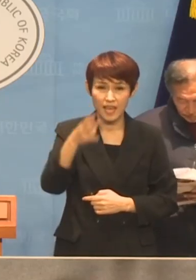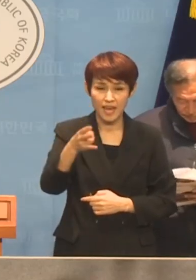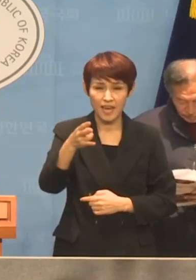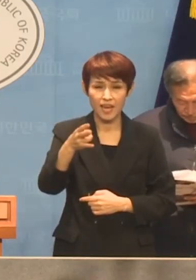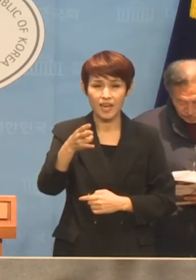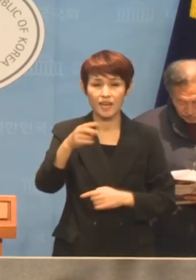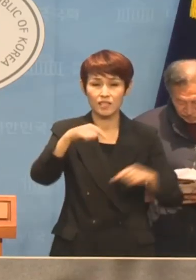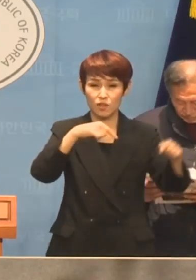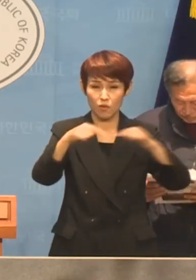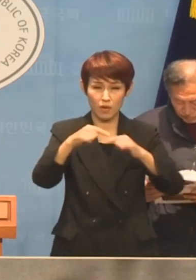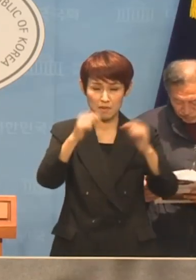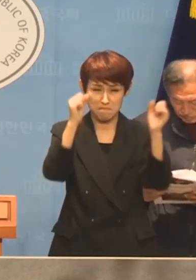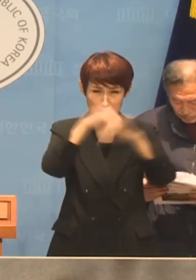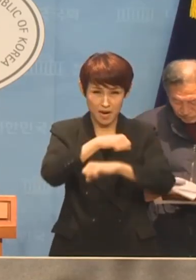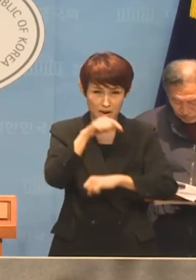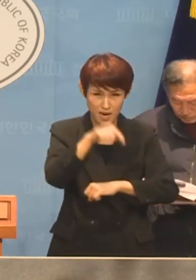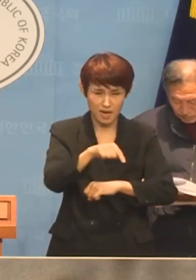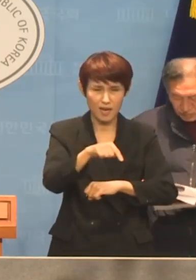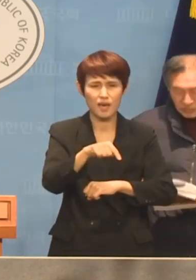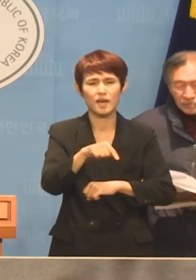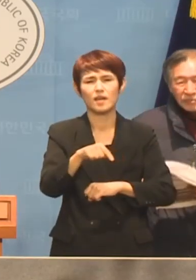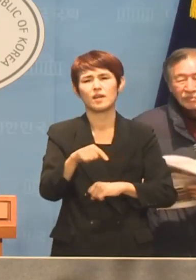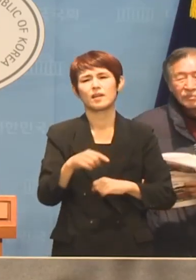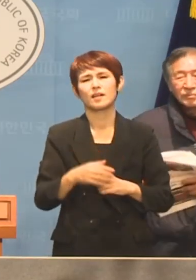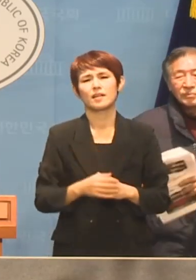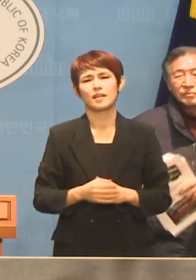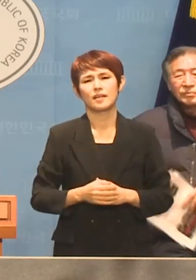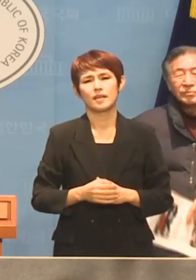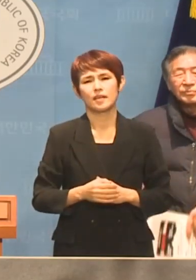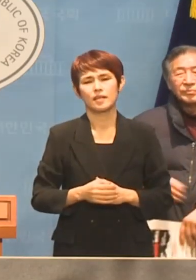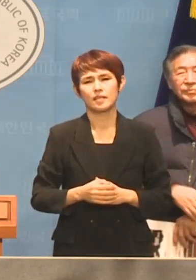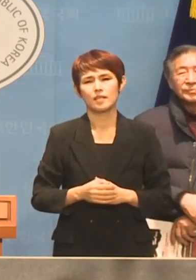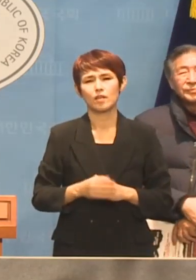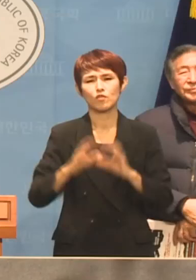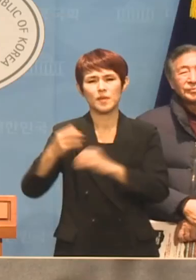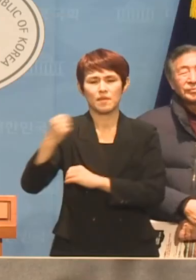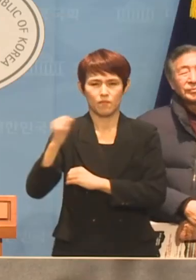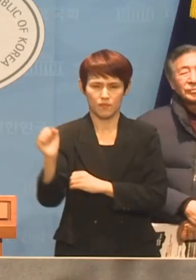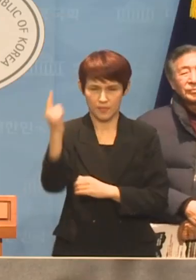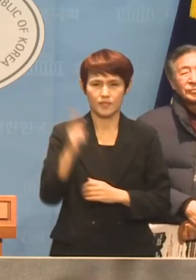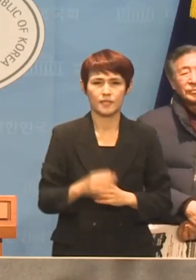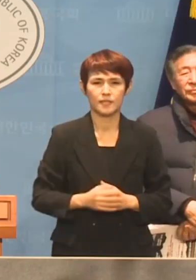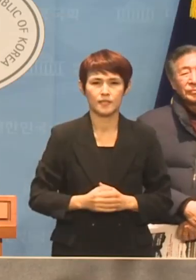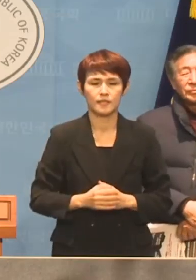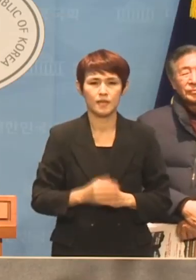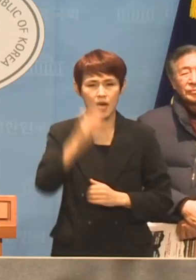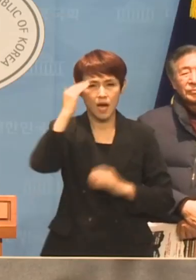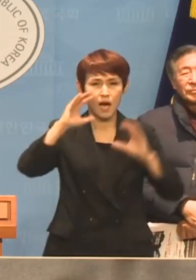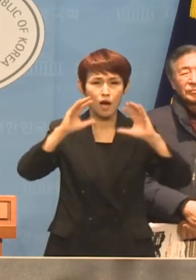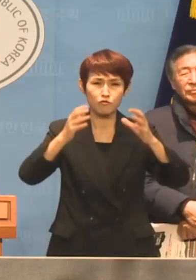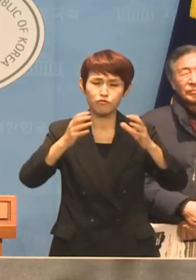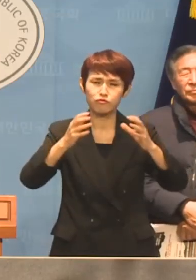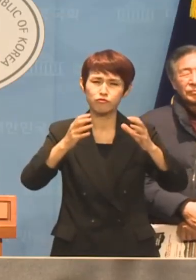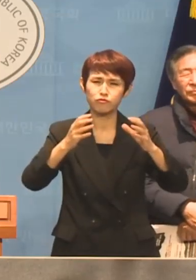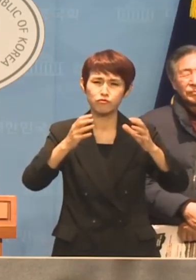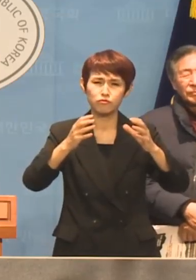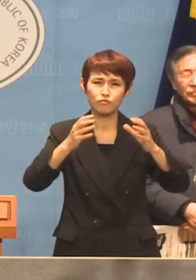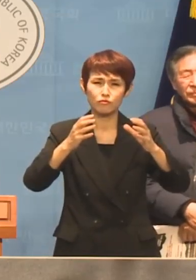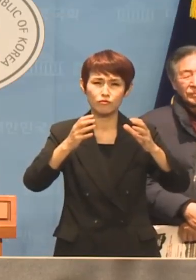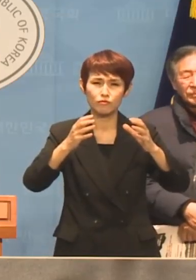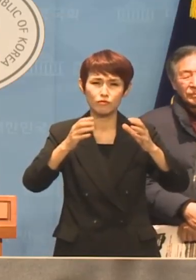필요도 없다. 국민의힘의 윤석열 정권 집권 이후 대한민국은 일일이 언급하기 힘들